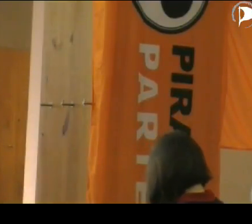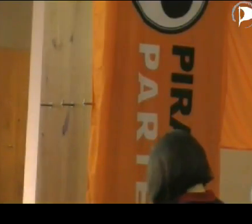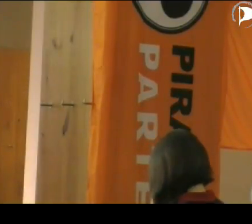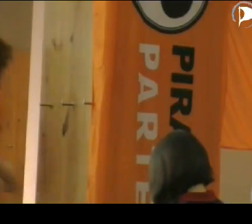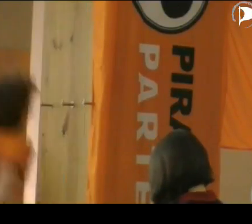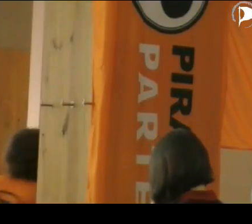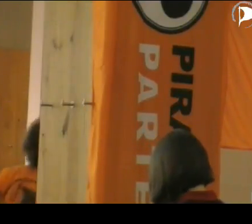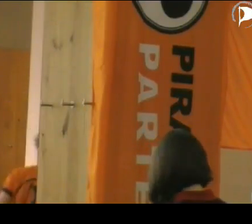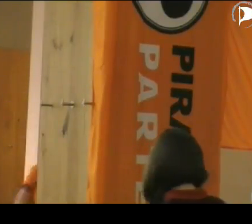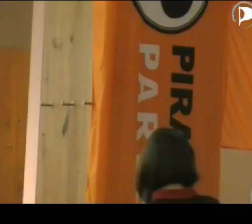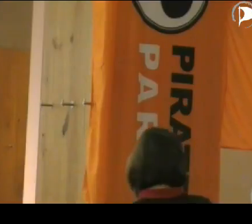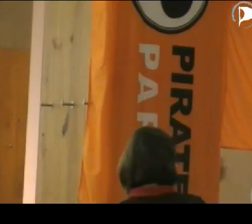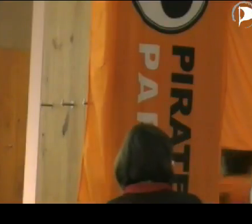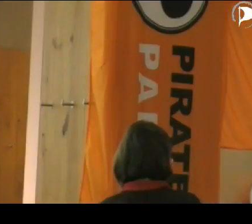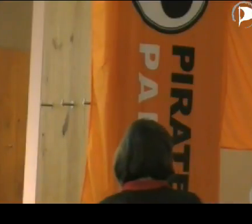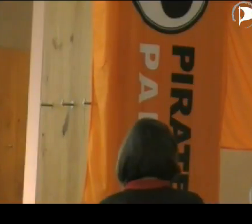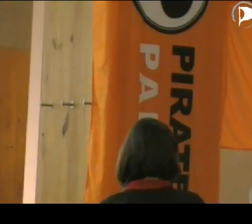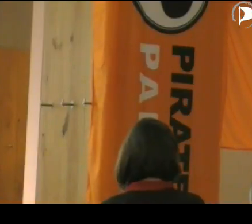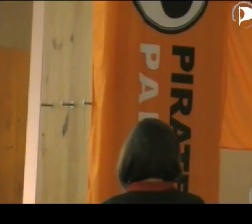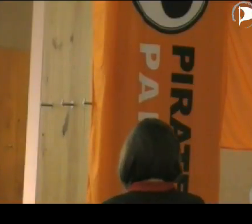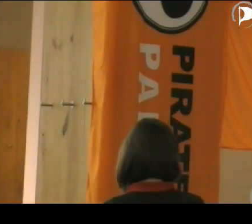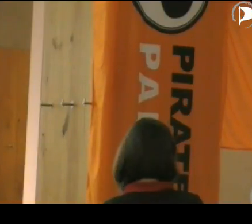intransparente und lassen keine basis